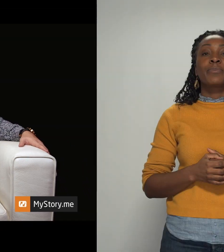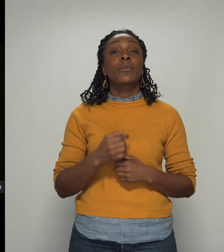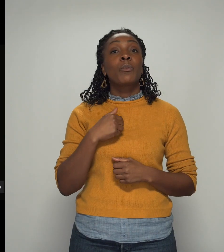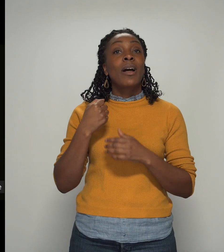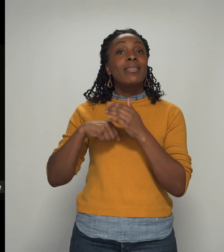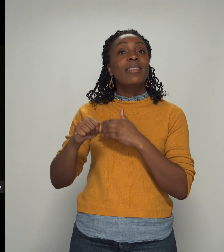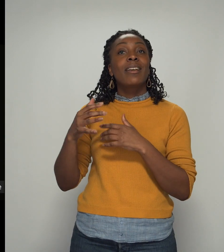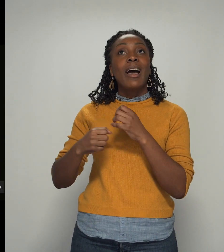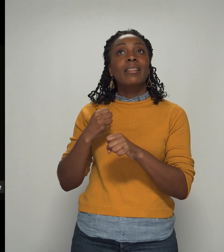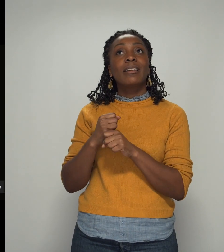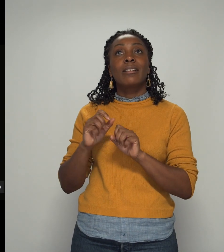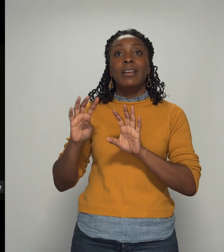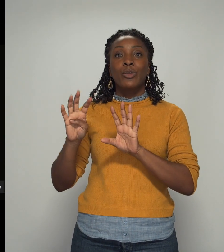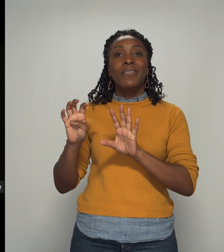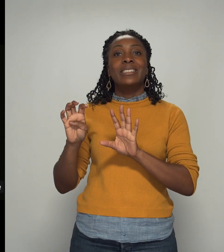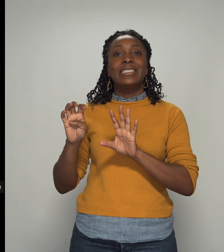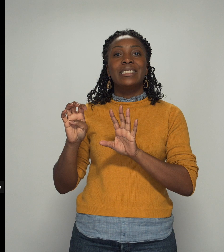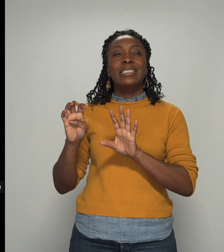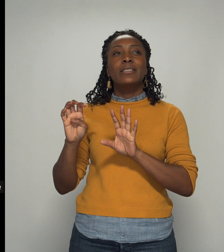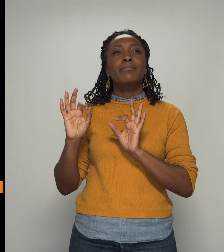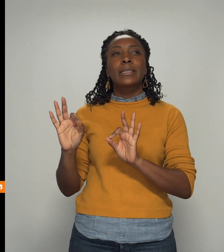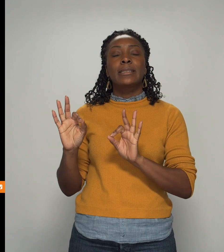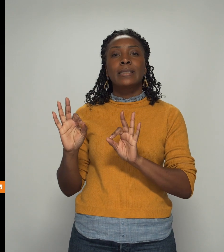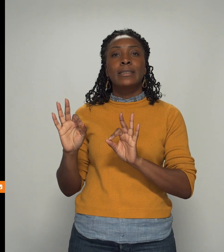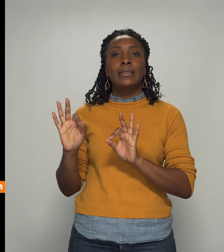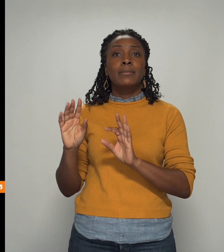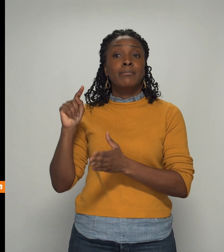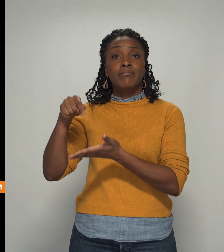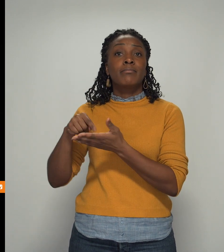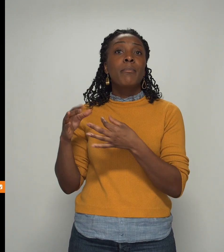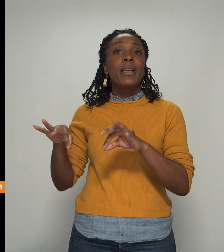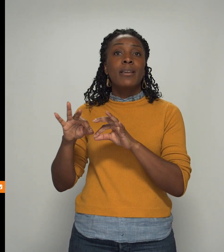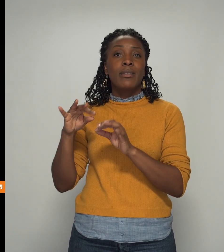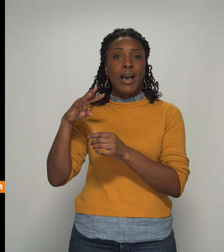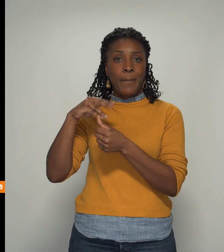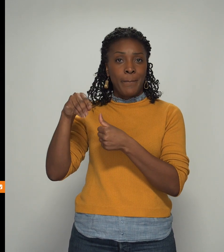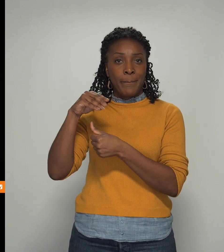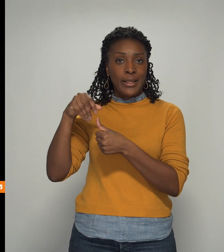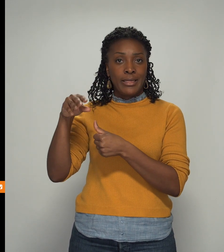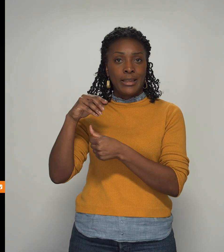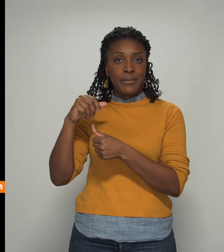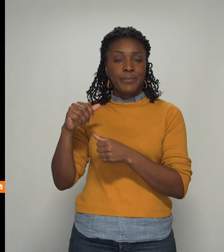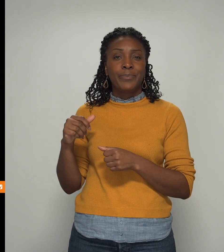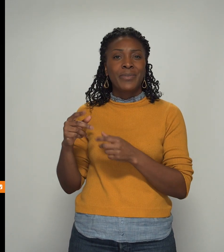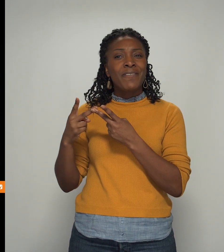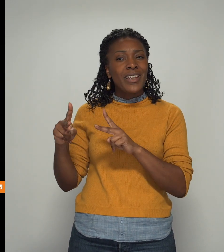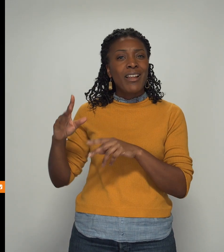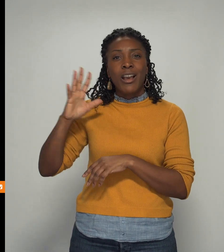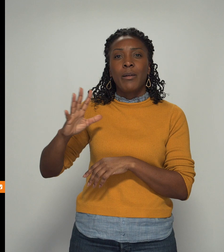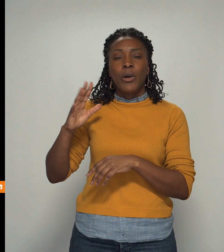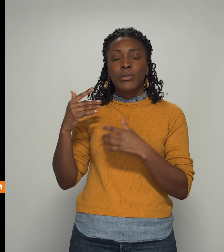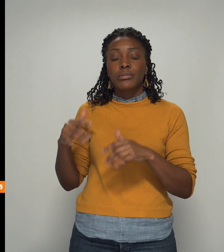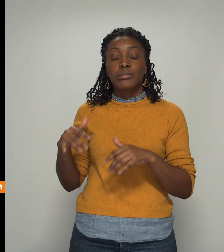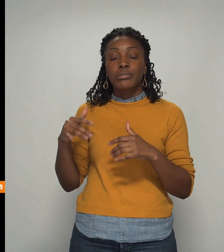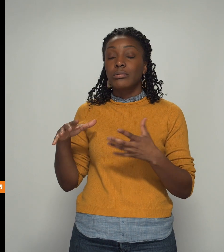Je suis né dans les années 90, en 90 précisément, dans un pays qui est l'Arménie, dans une ville qui était en pleine crise à